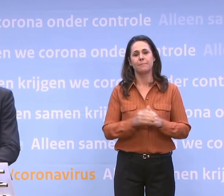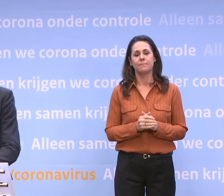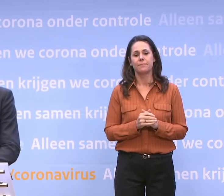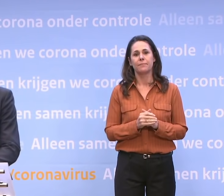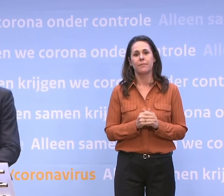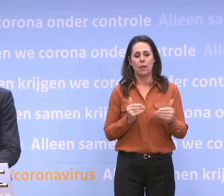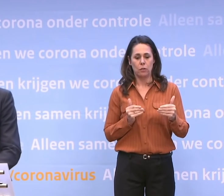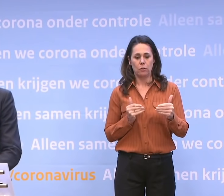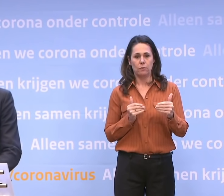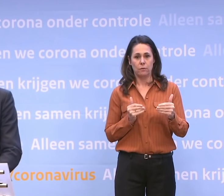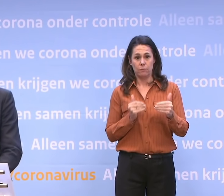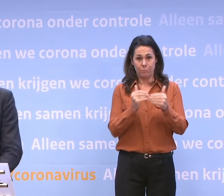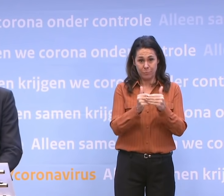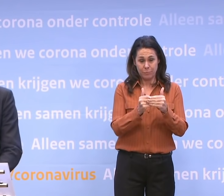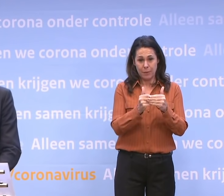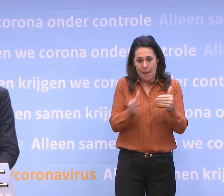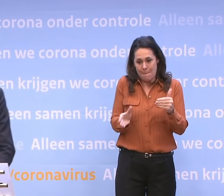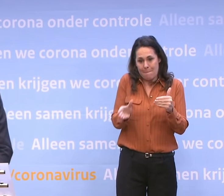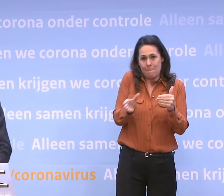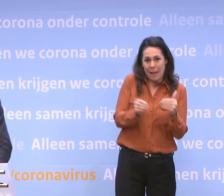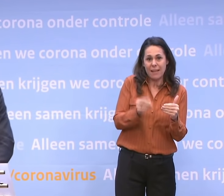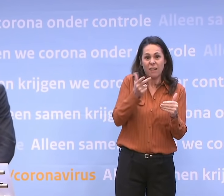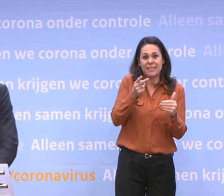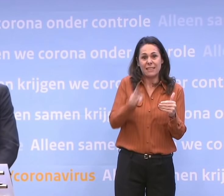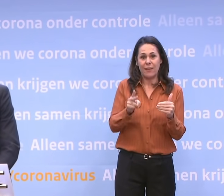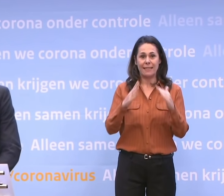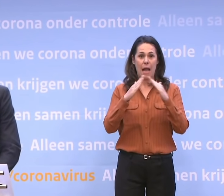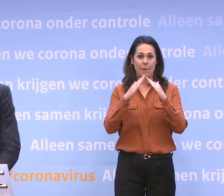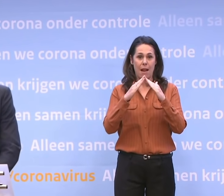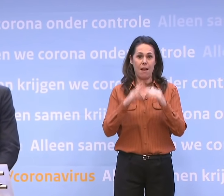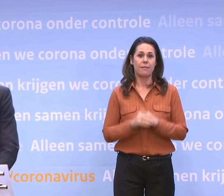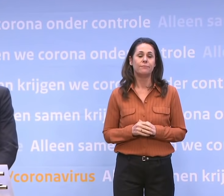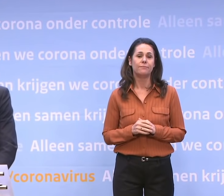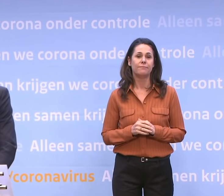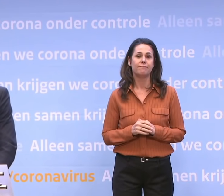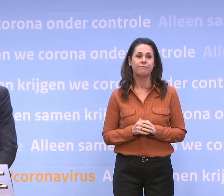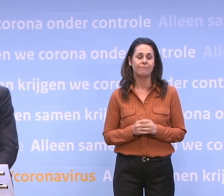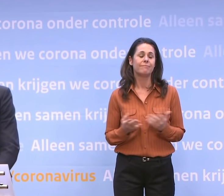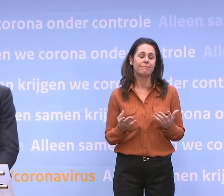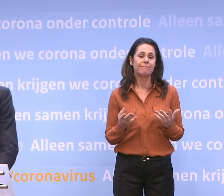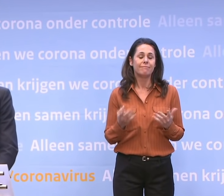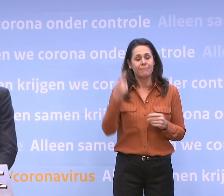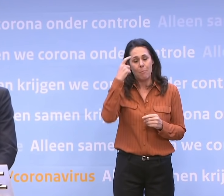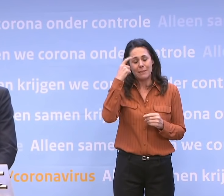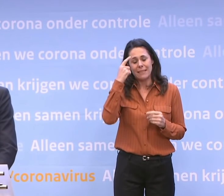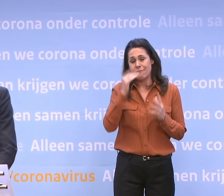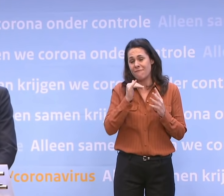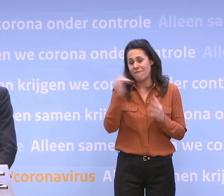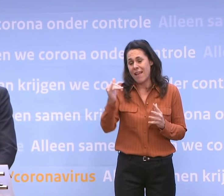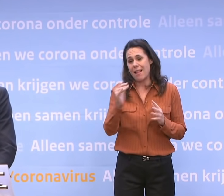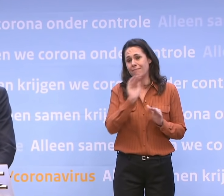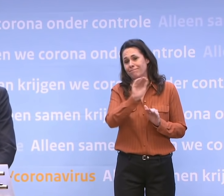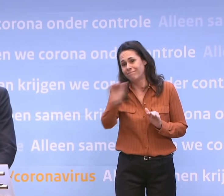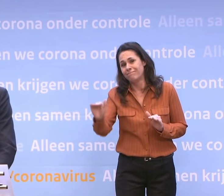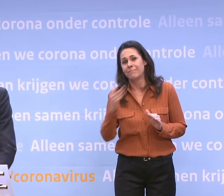met dinsdag 28 april. We realiseren ons dat we veel van mensen vragen, maar het is